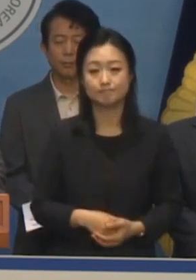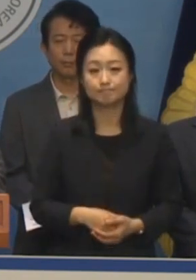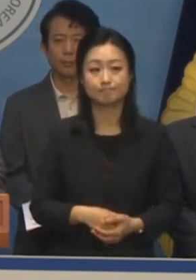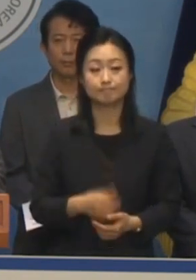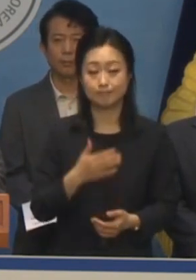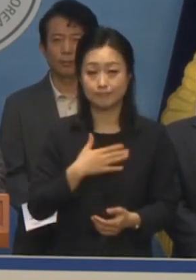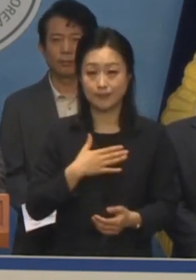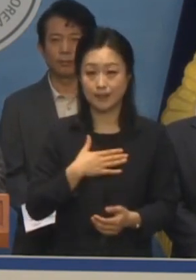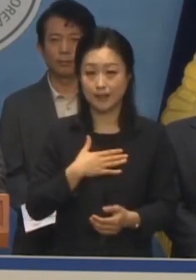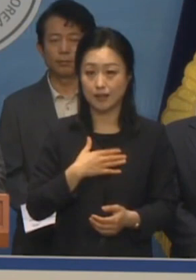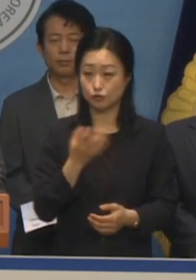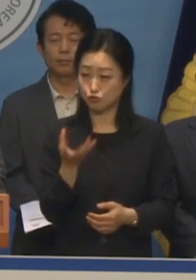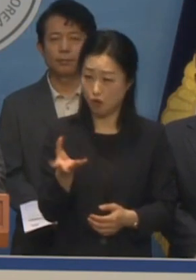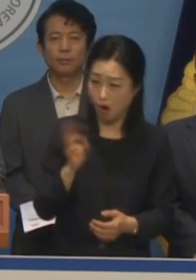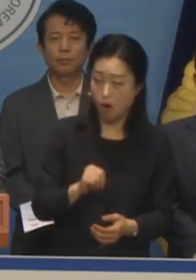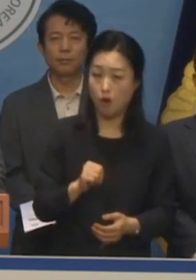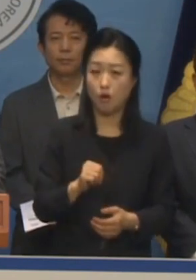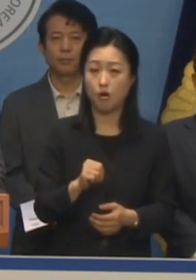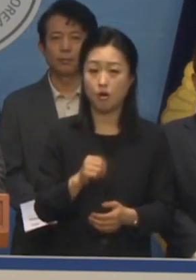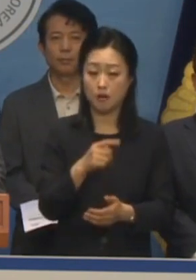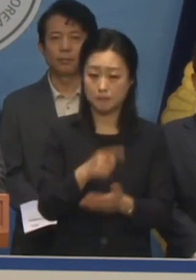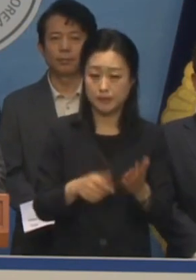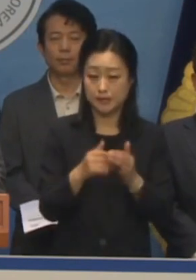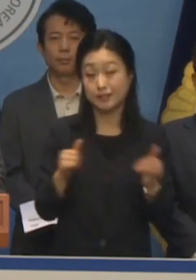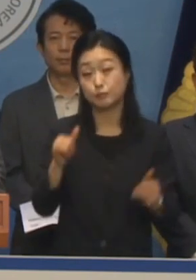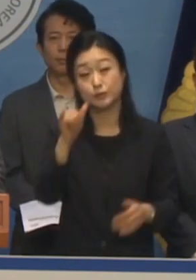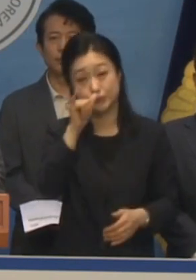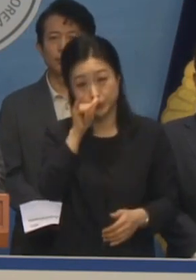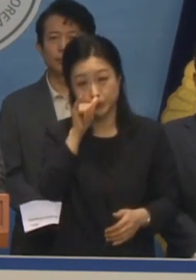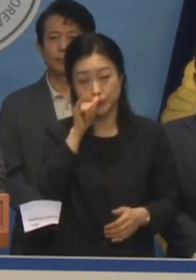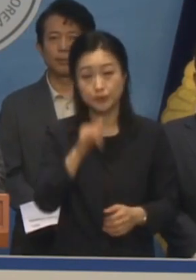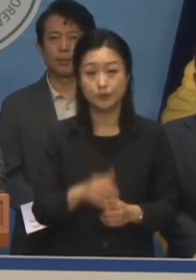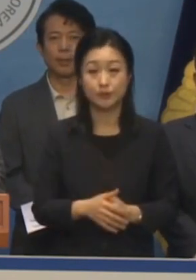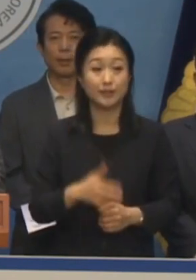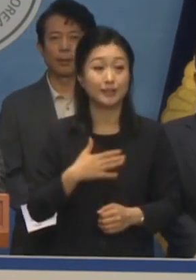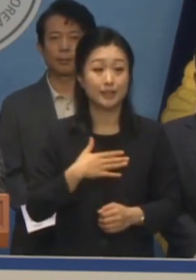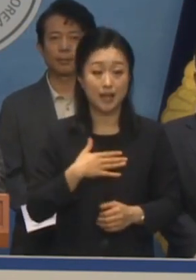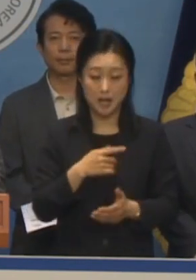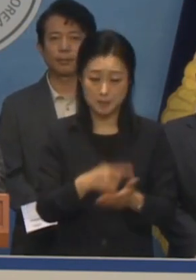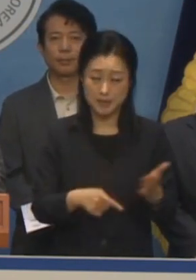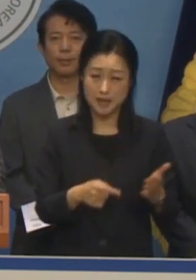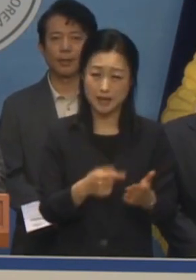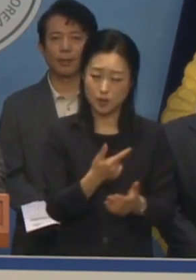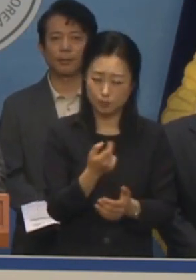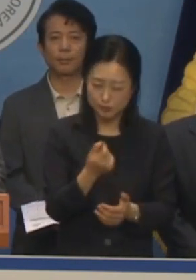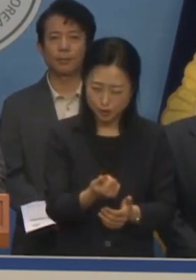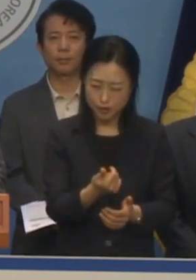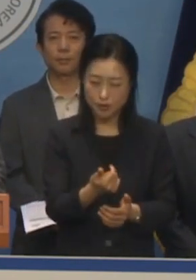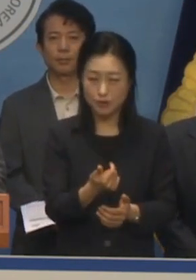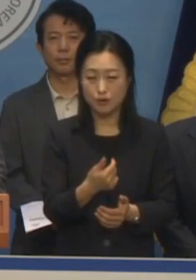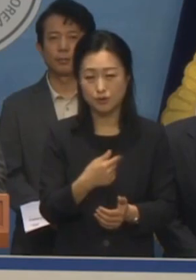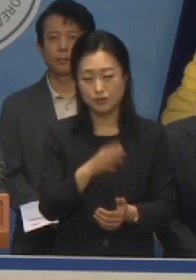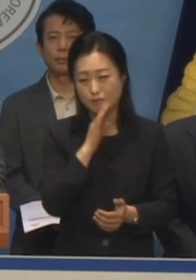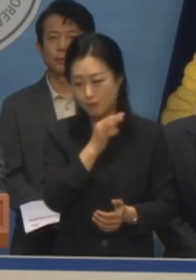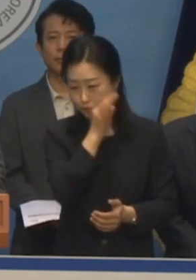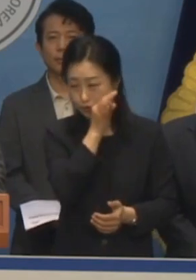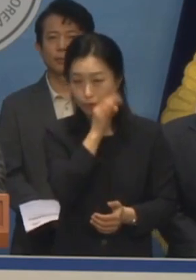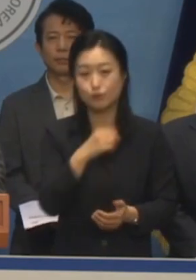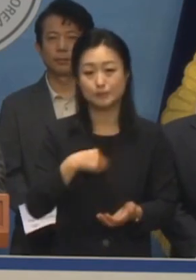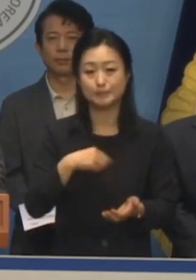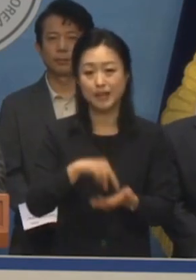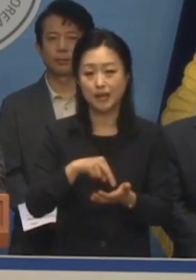제 주변에 수억, 수십억의 피해를 본 상인들에 비하면 피해라고 이야기하기 부끄러운